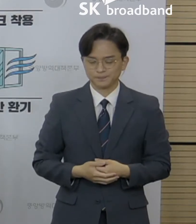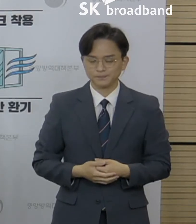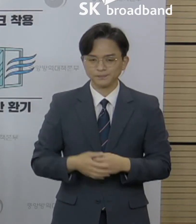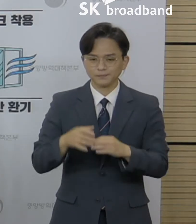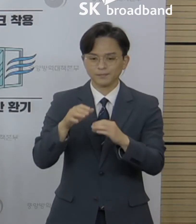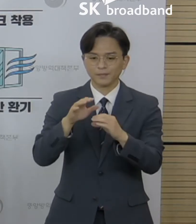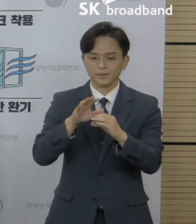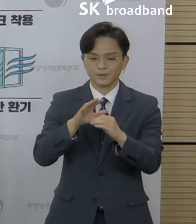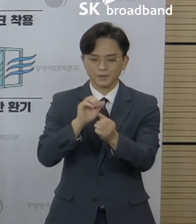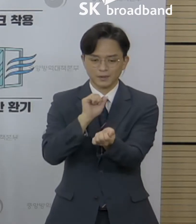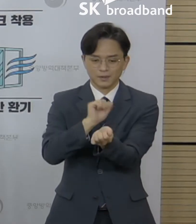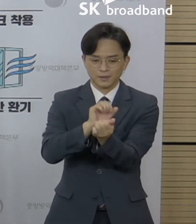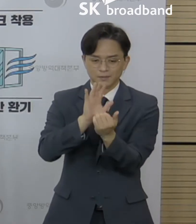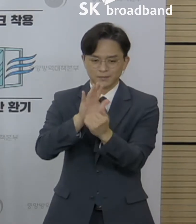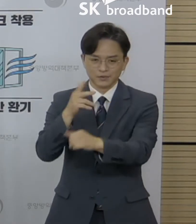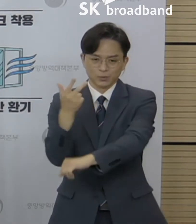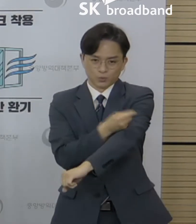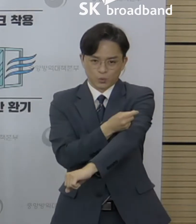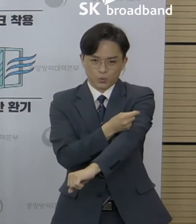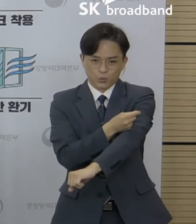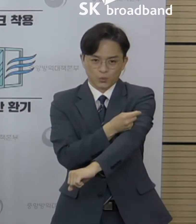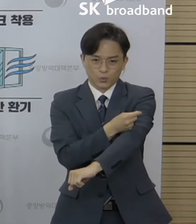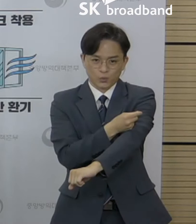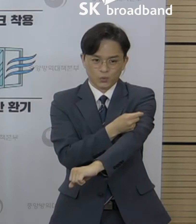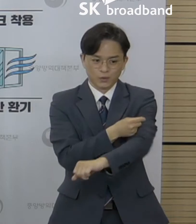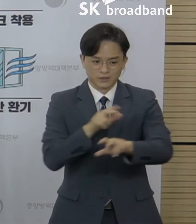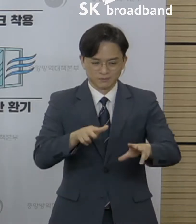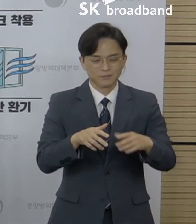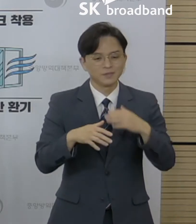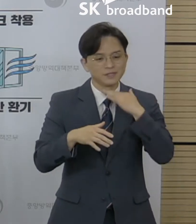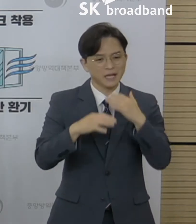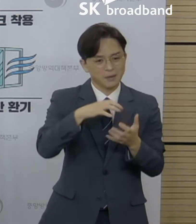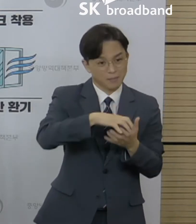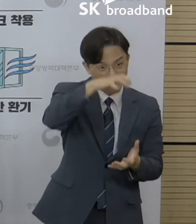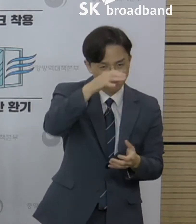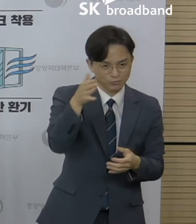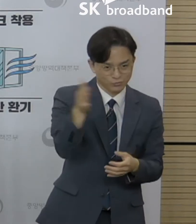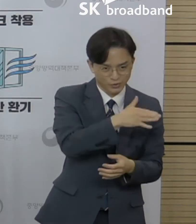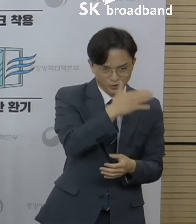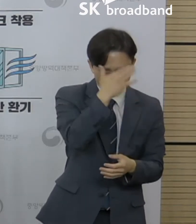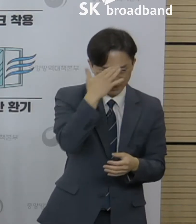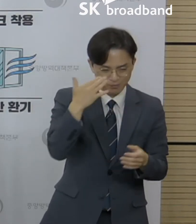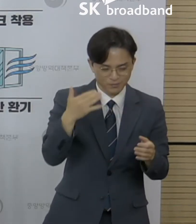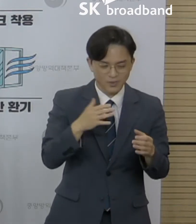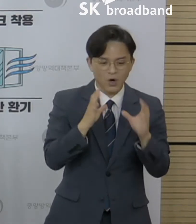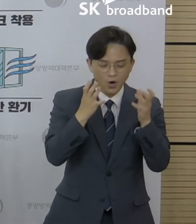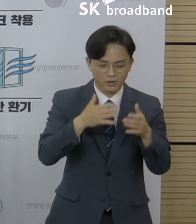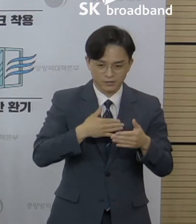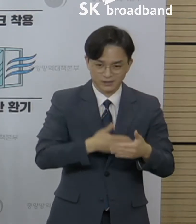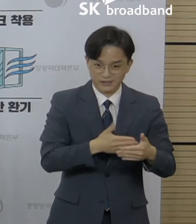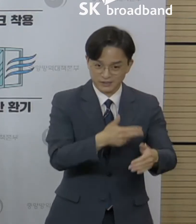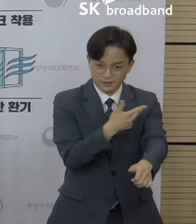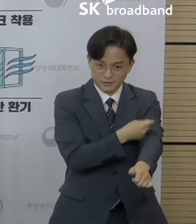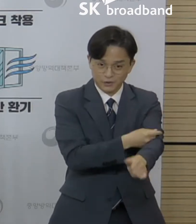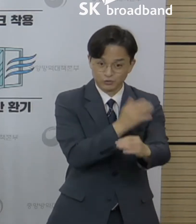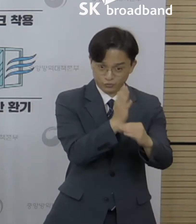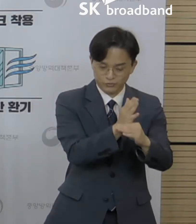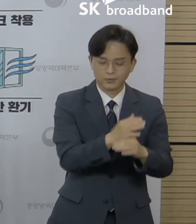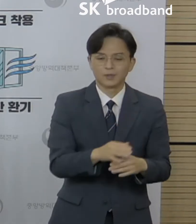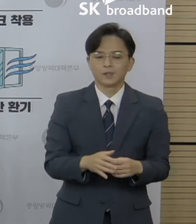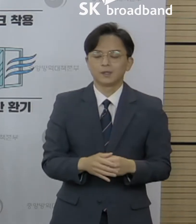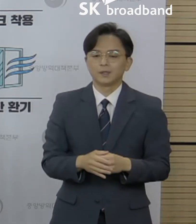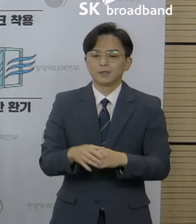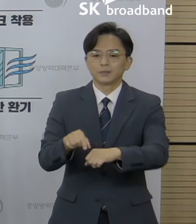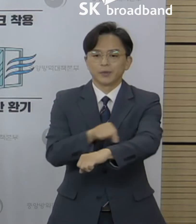접종을 계획대로 진행하면서 특별히 우리의 경우는 미접종 계층 가운데 코로나19